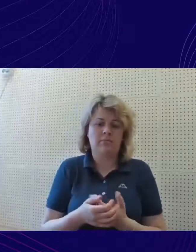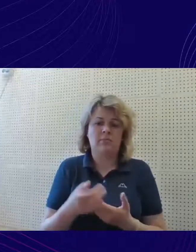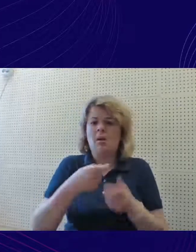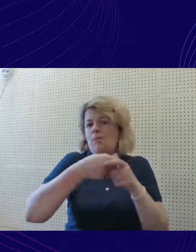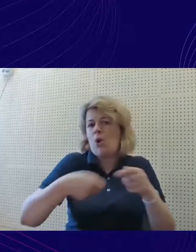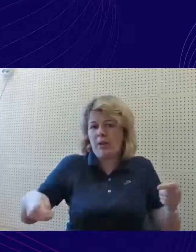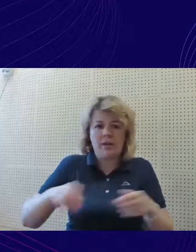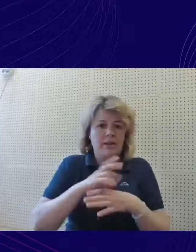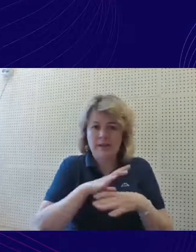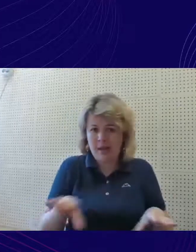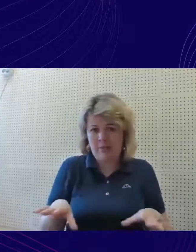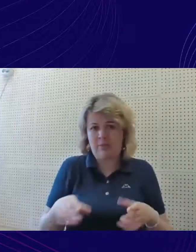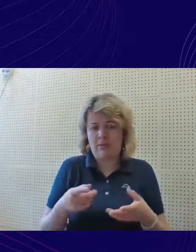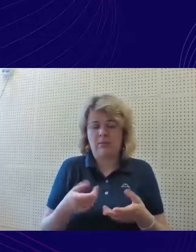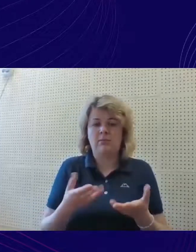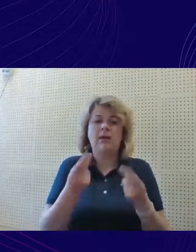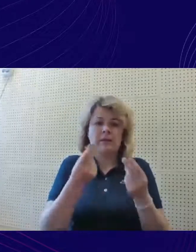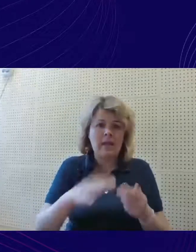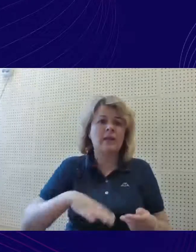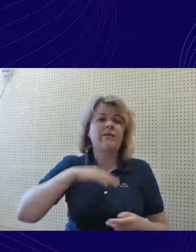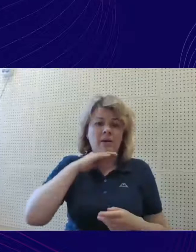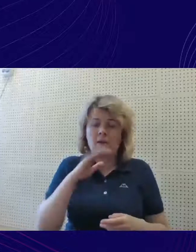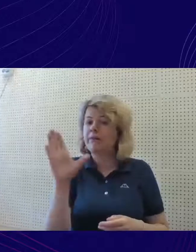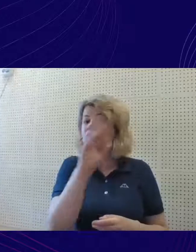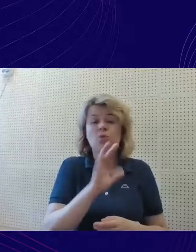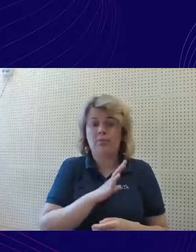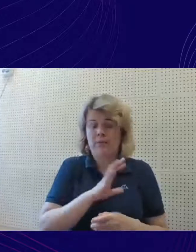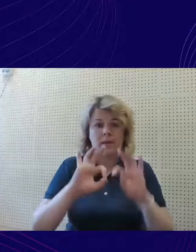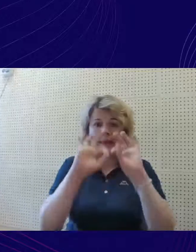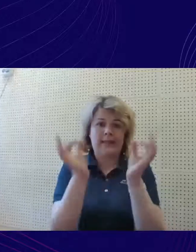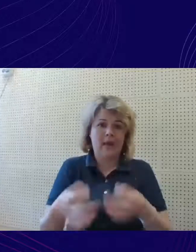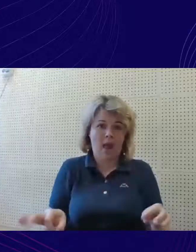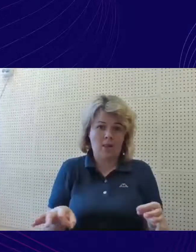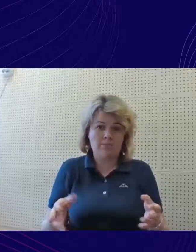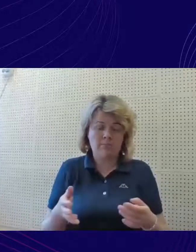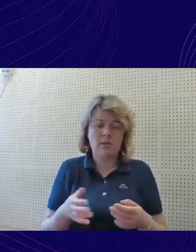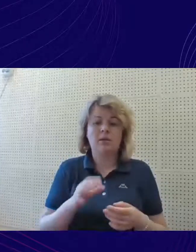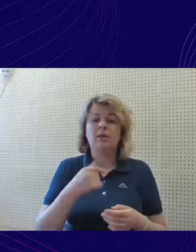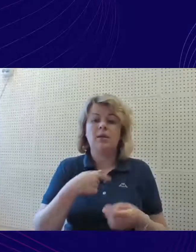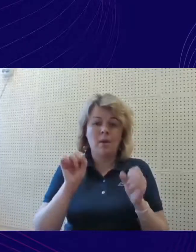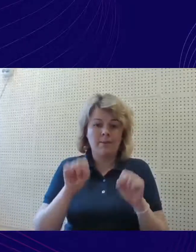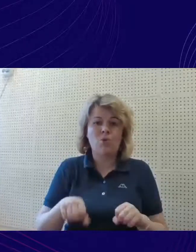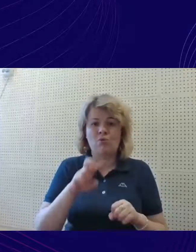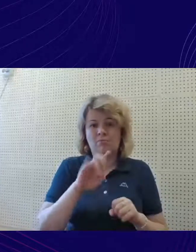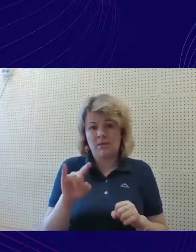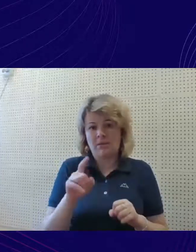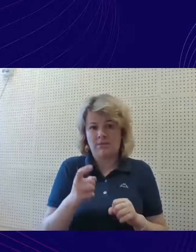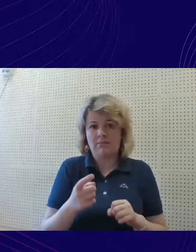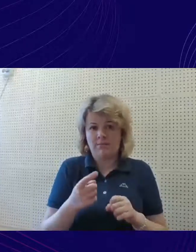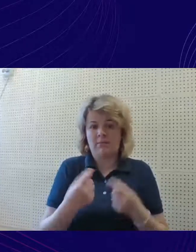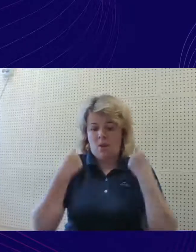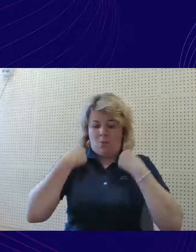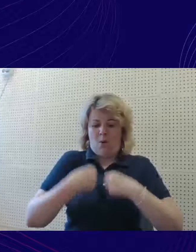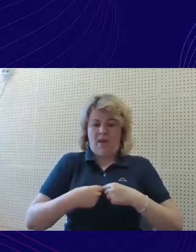продления, ну, как бы денег хватало, все было идеально. И я мог бы повесить себе медаль на